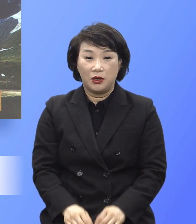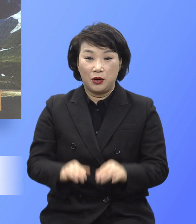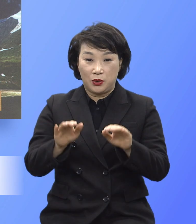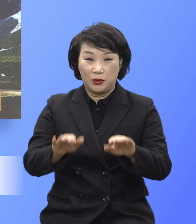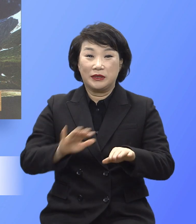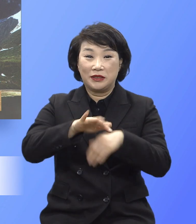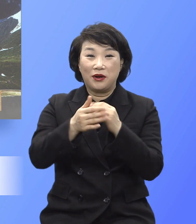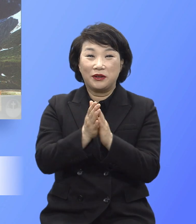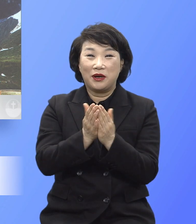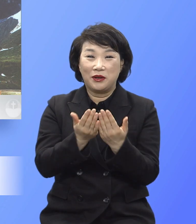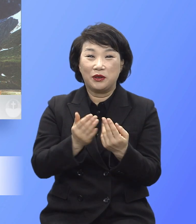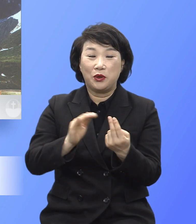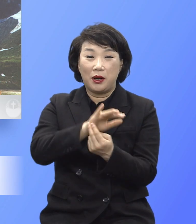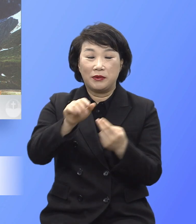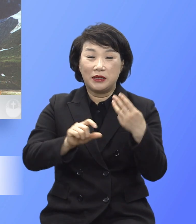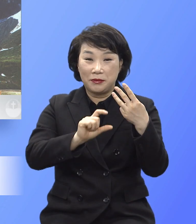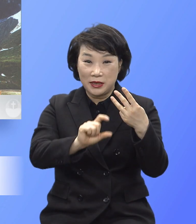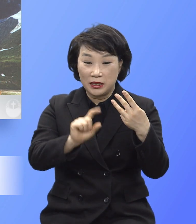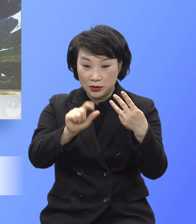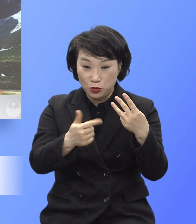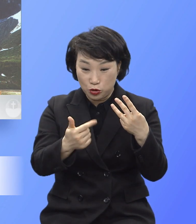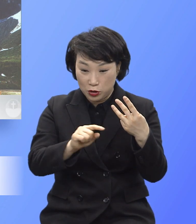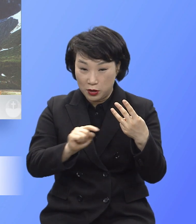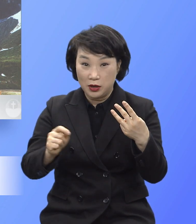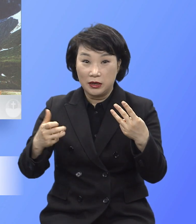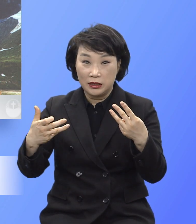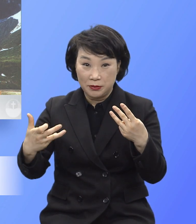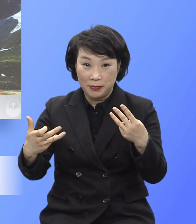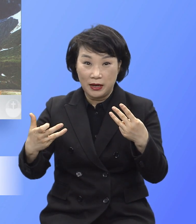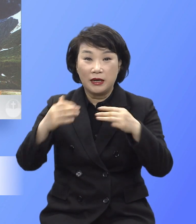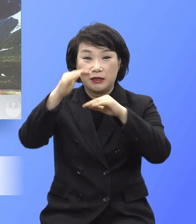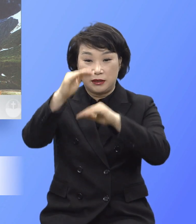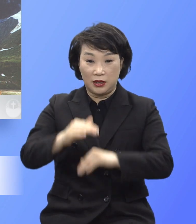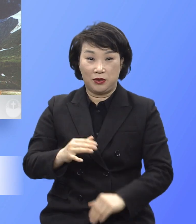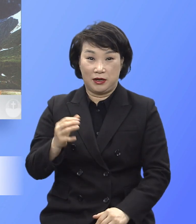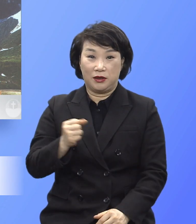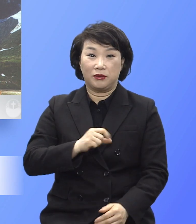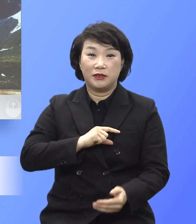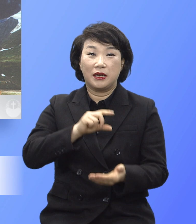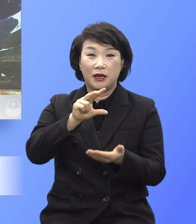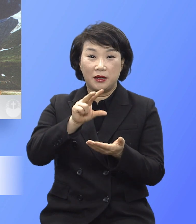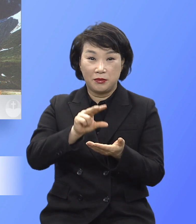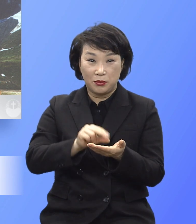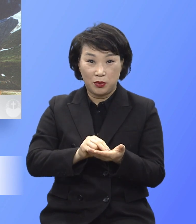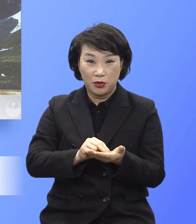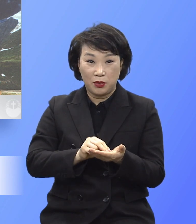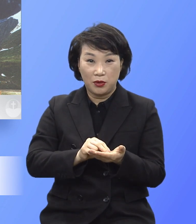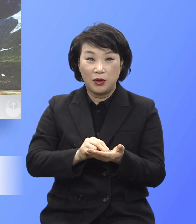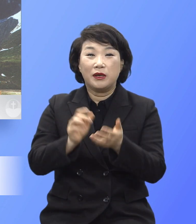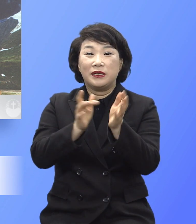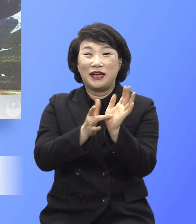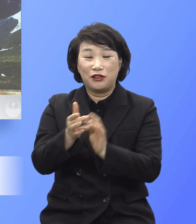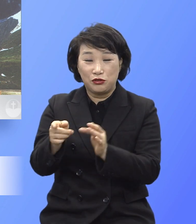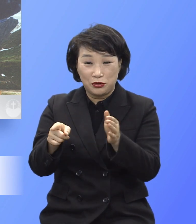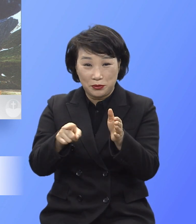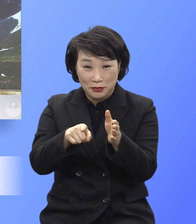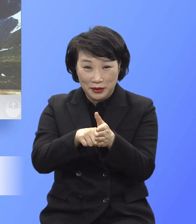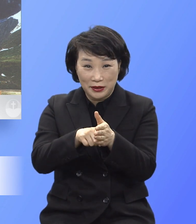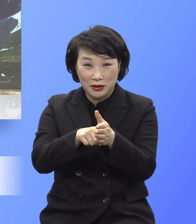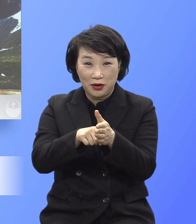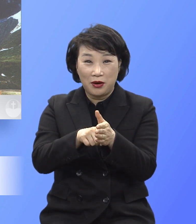오늘 요한복음 3장 16절로 18절의 본문의 말씀을 중심으로 그를